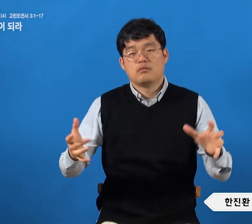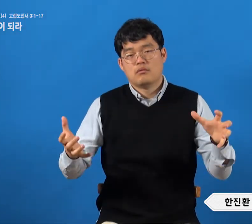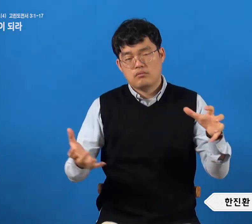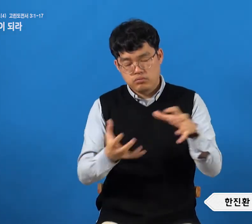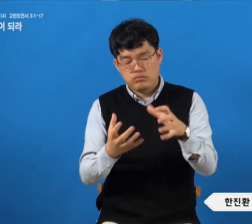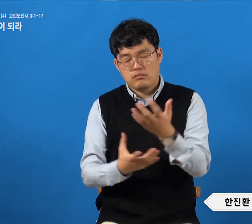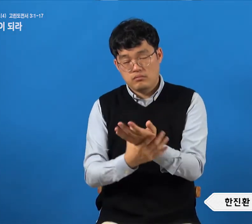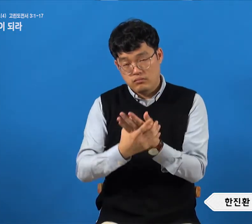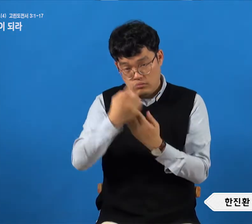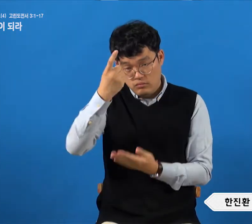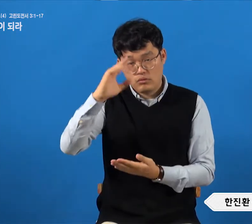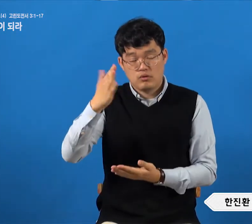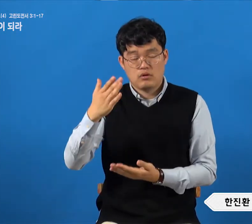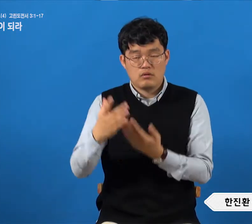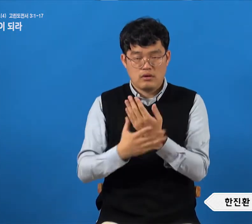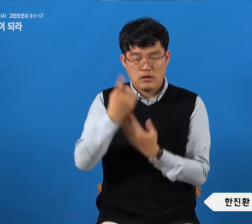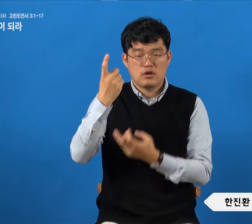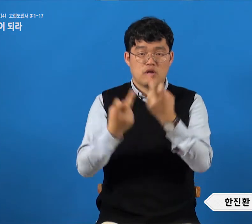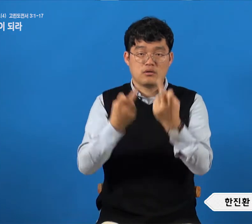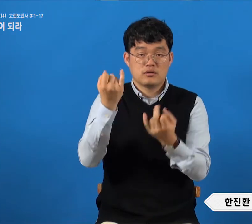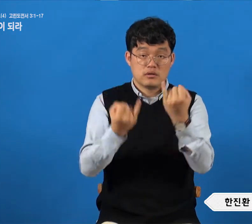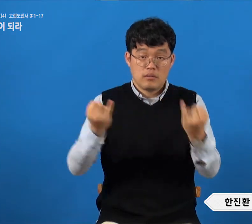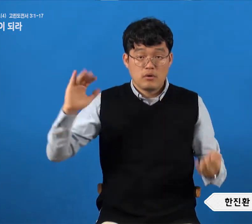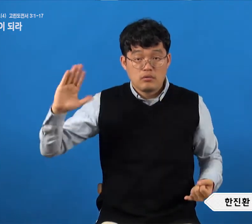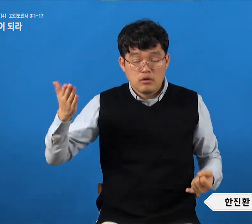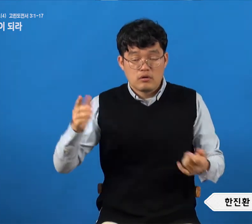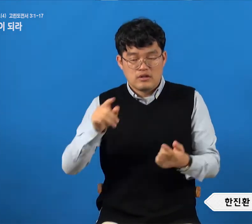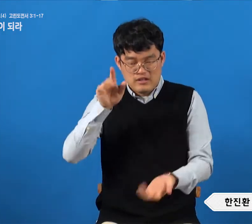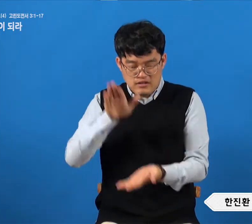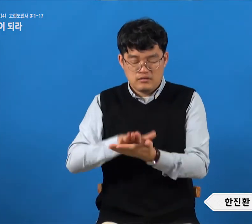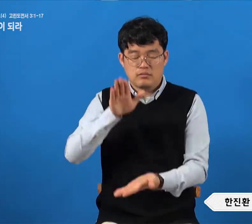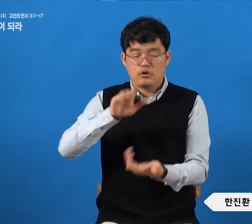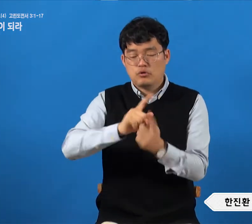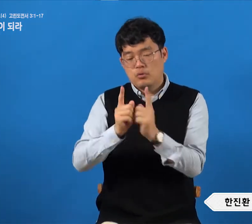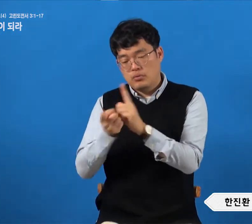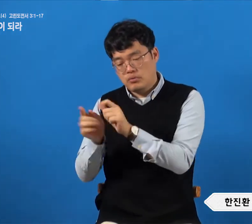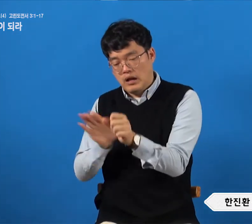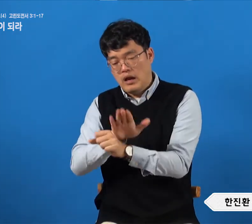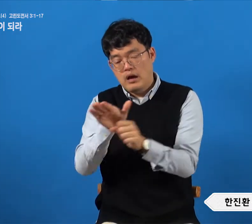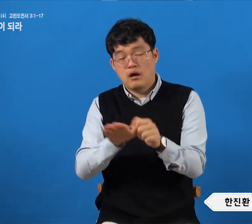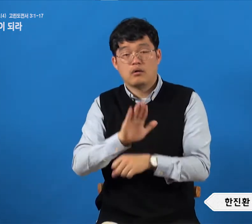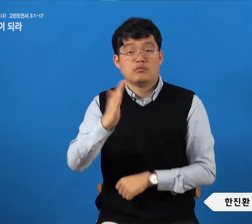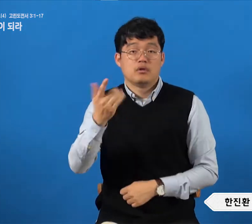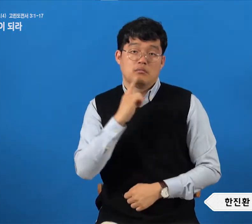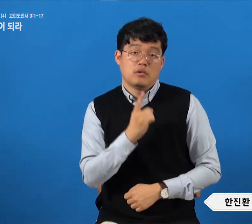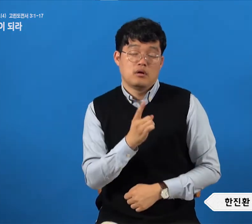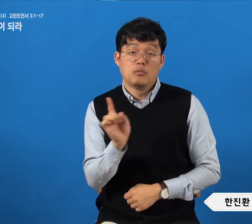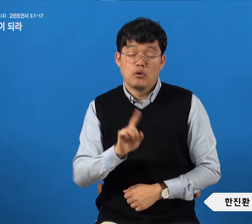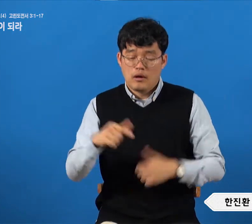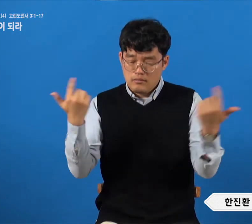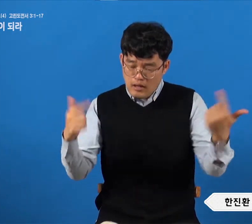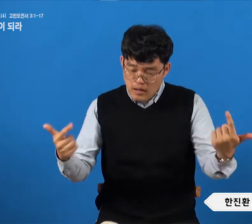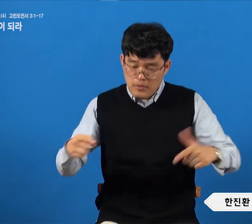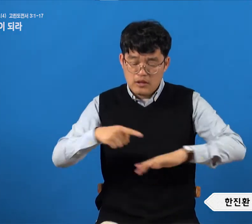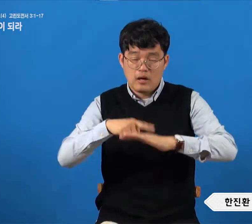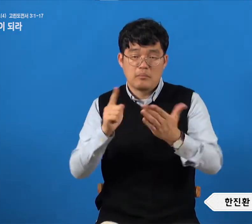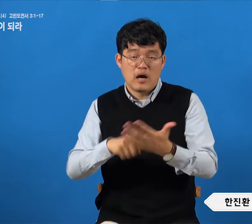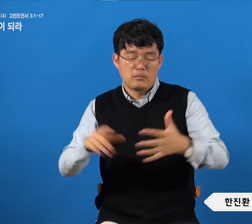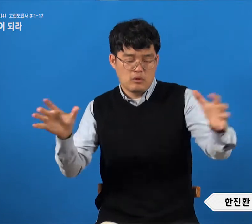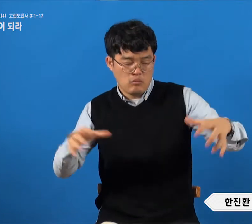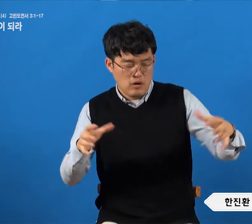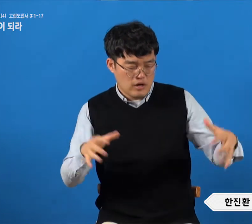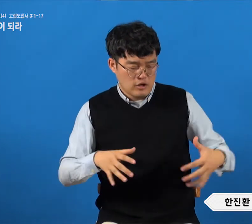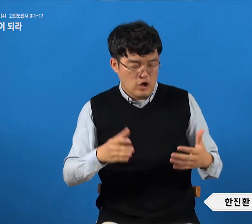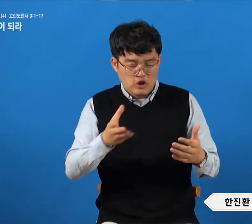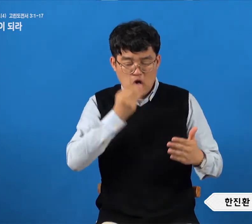자매가 되어서 뜨겁게 사랑하는 것입니다. 아까 읽은 말씀 보면 날마다 마음을 같이하여